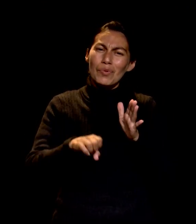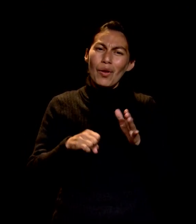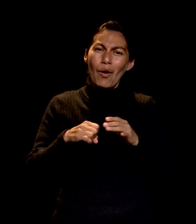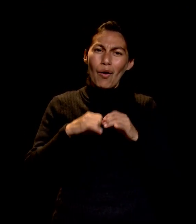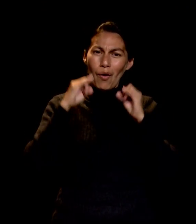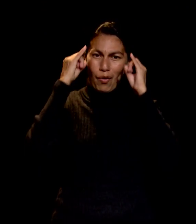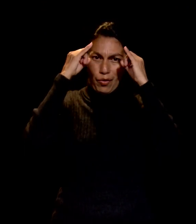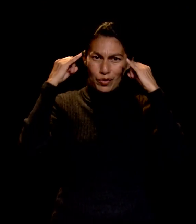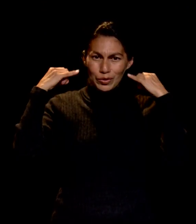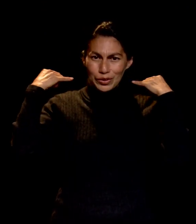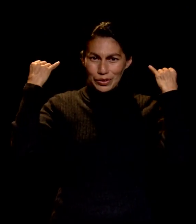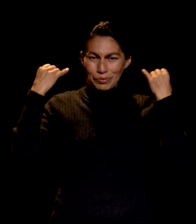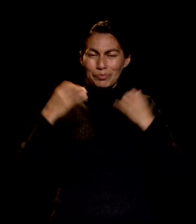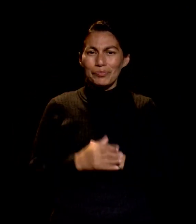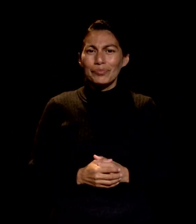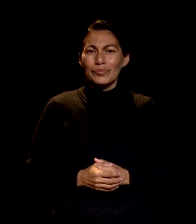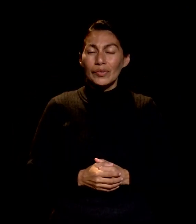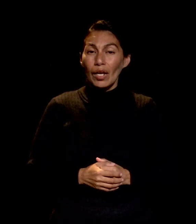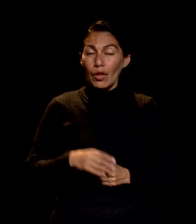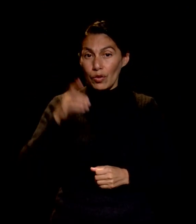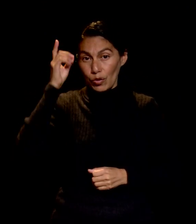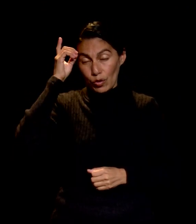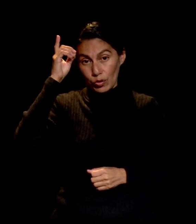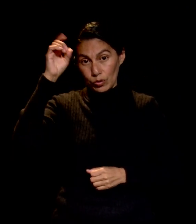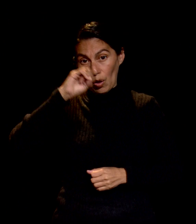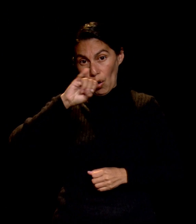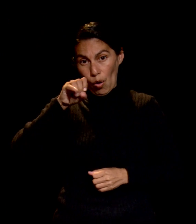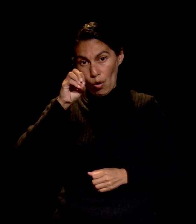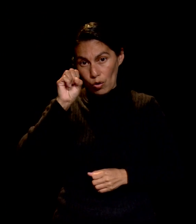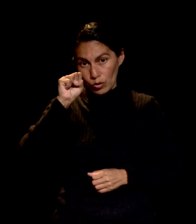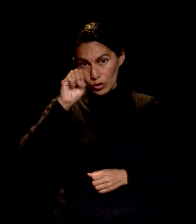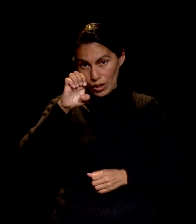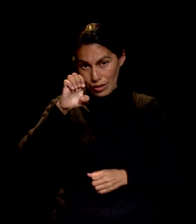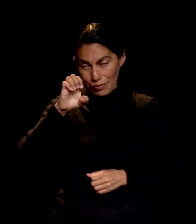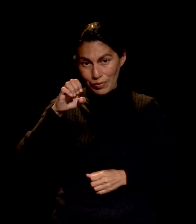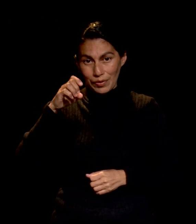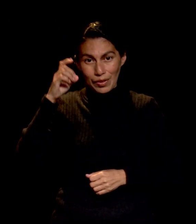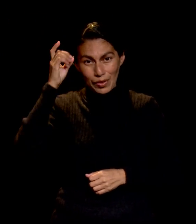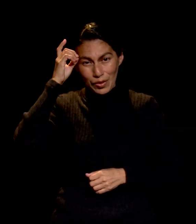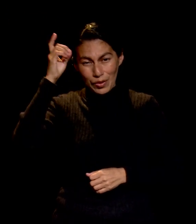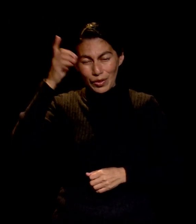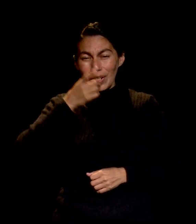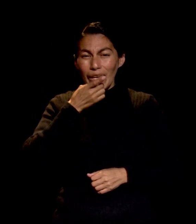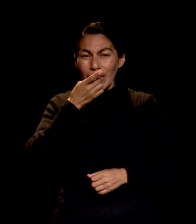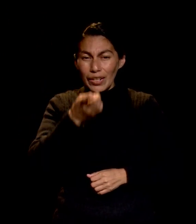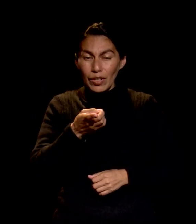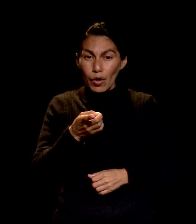y le dijo Dios que tendría que salir inmediatamente porque Herodes